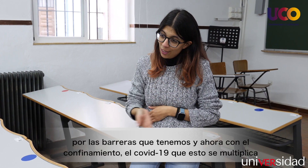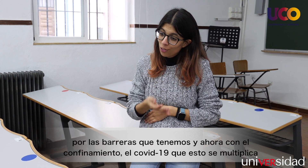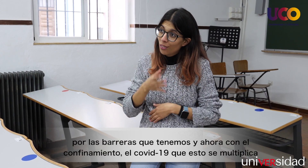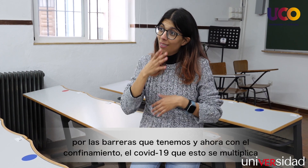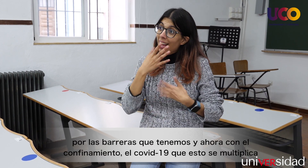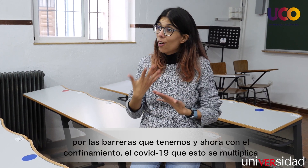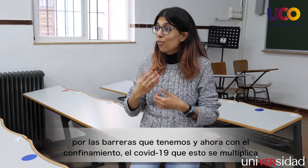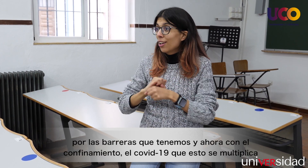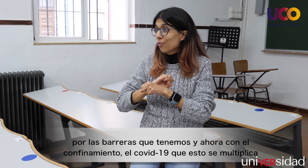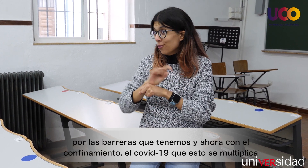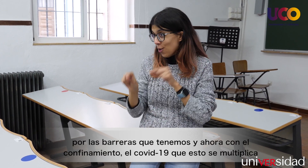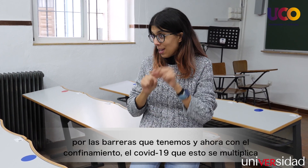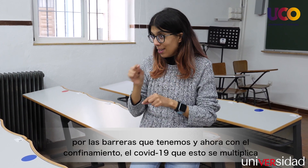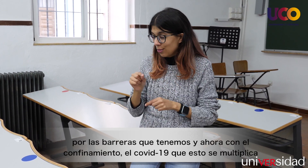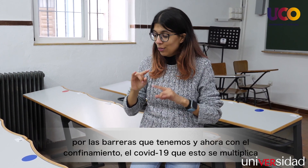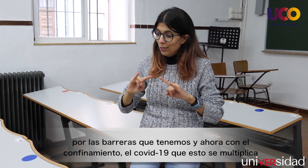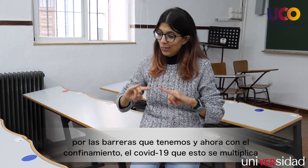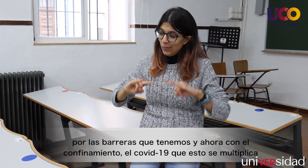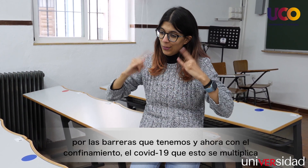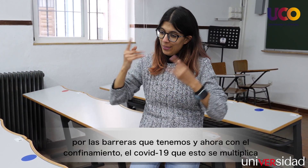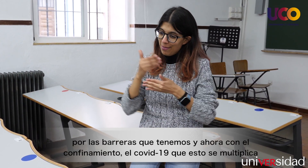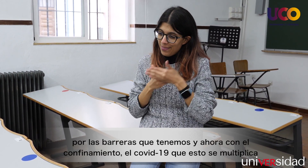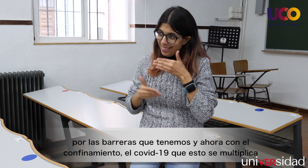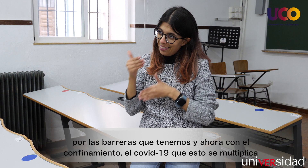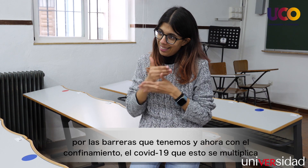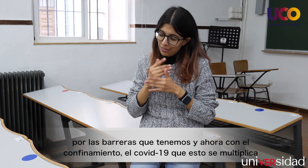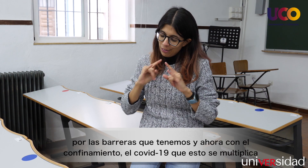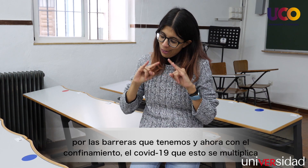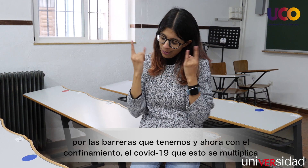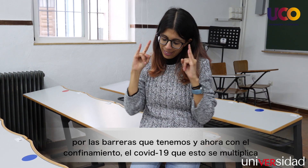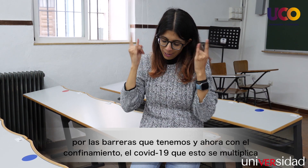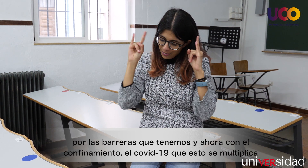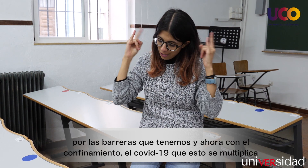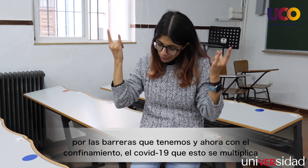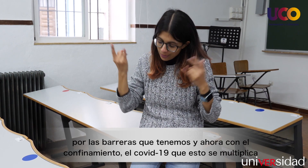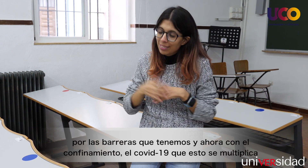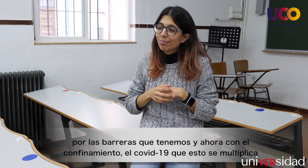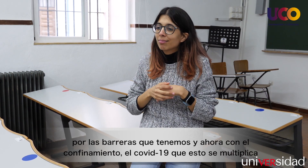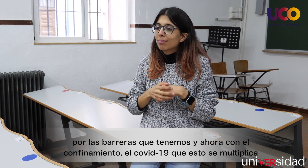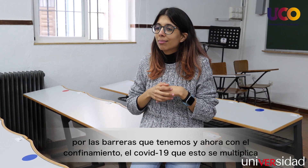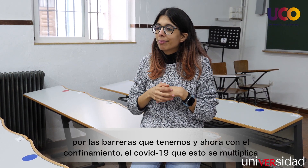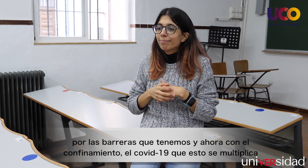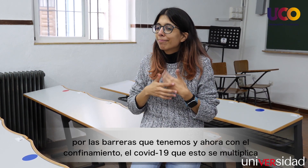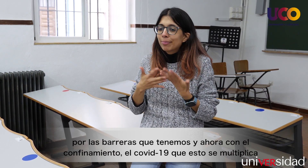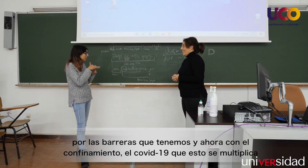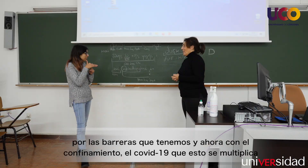de las barreras que tenemos ya, y ahora con el confinamiento, el COVID-19, que esto se multiplica